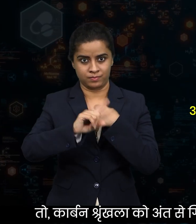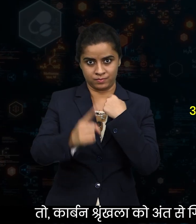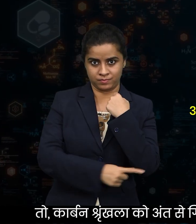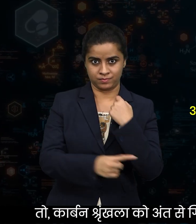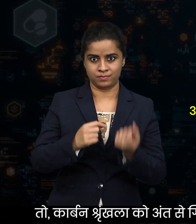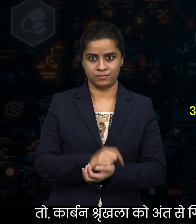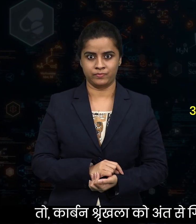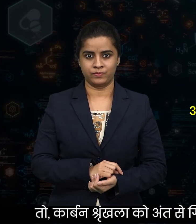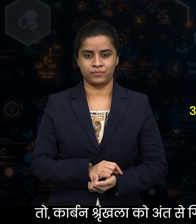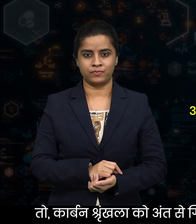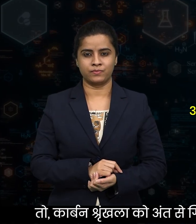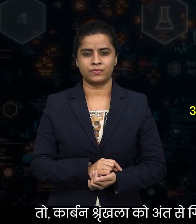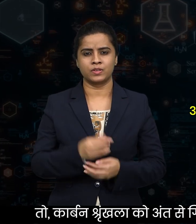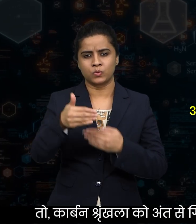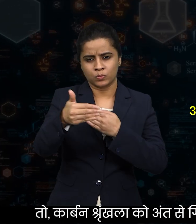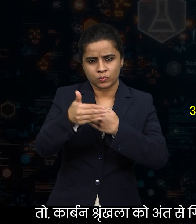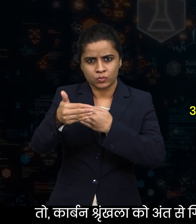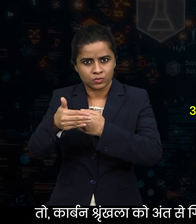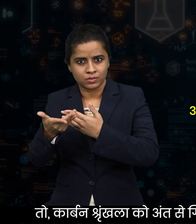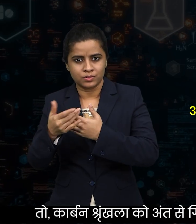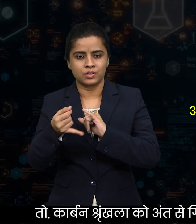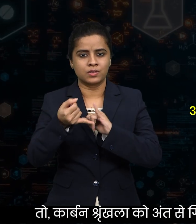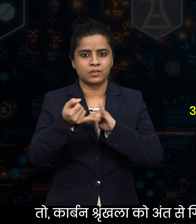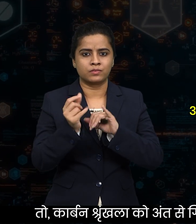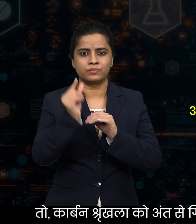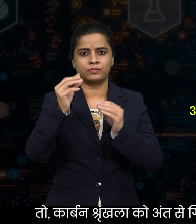जो प्रतिस्थापन के सबसे करीब है।